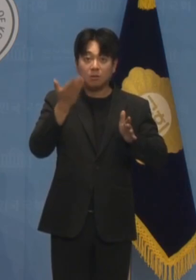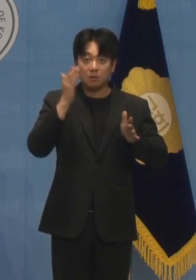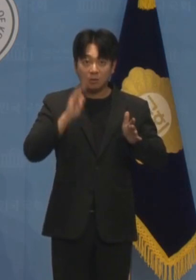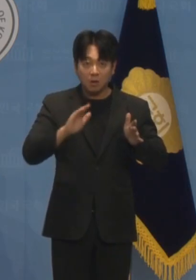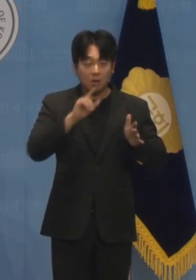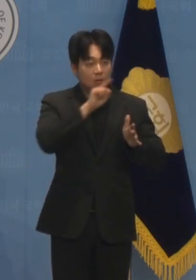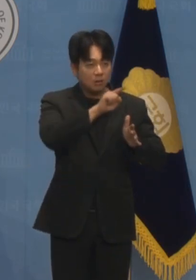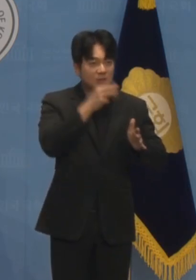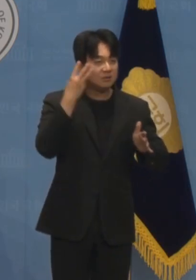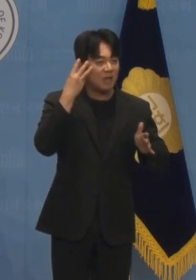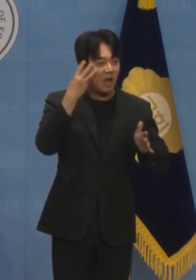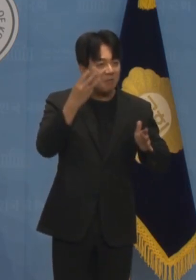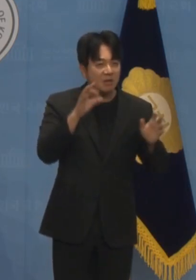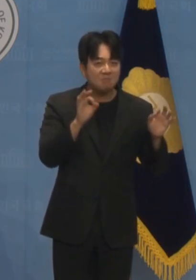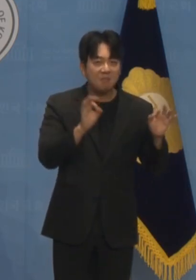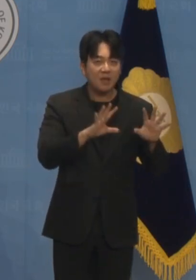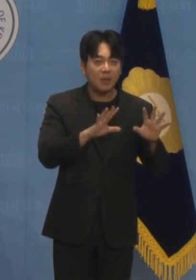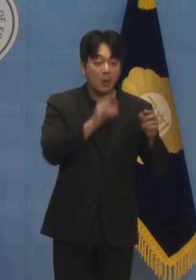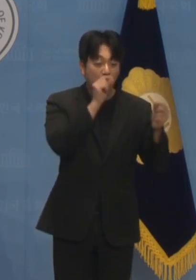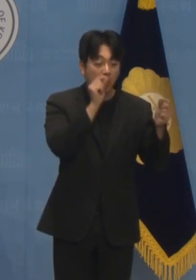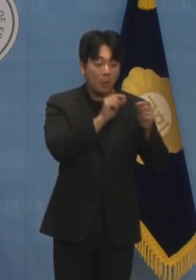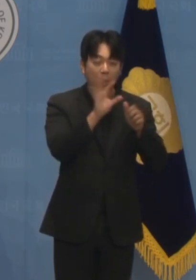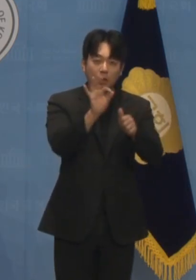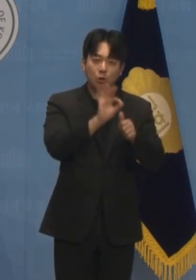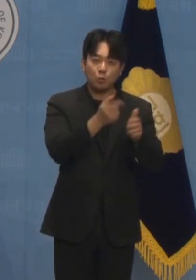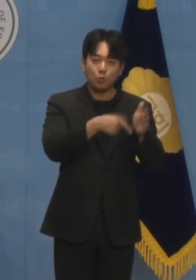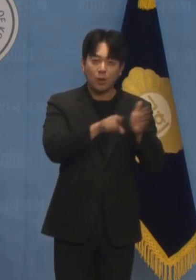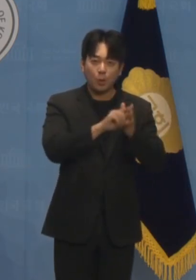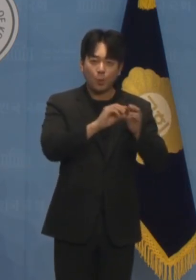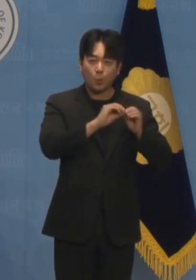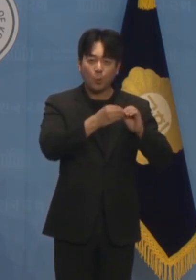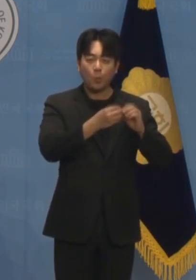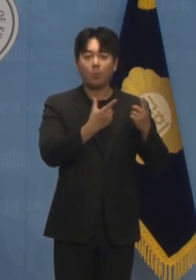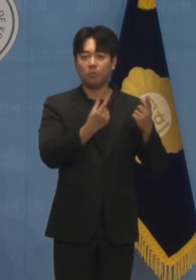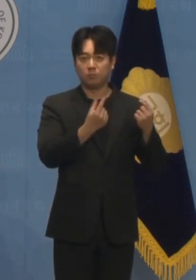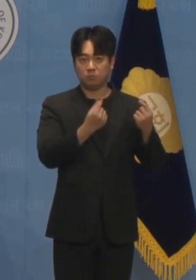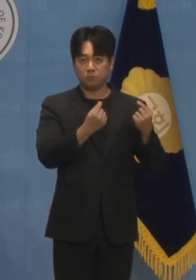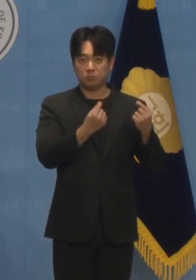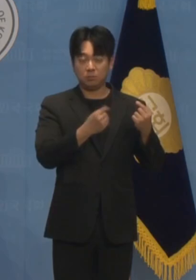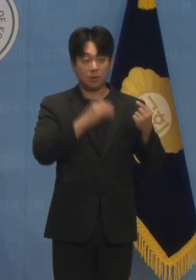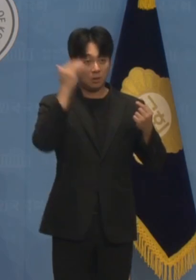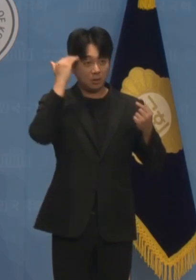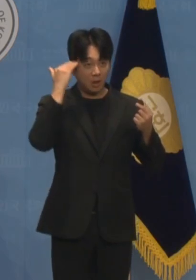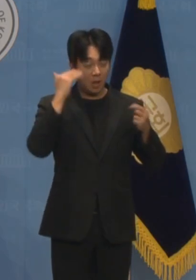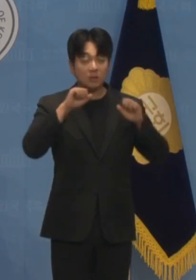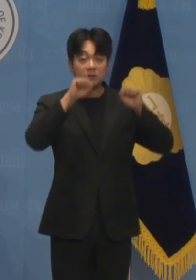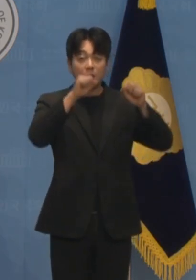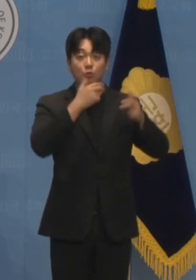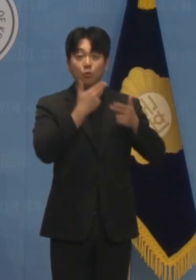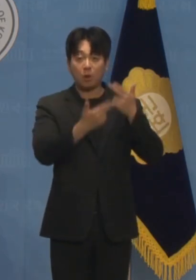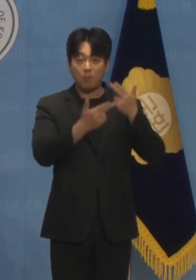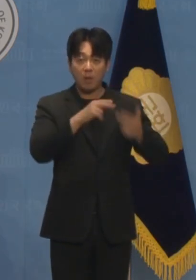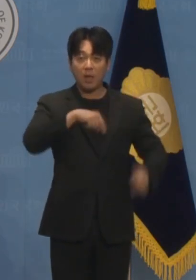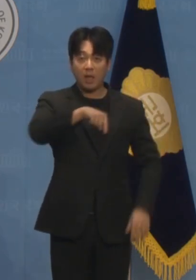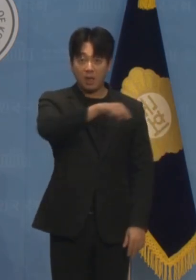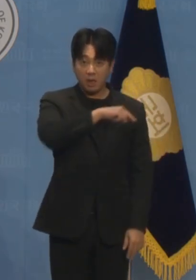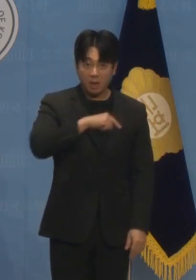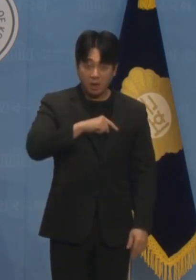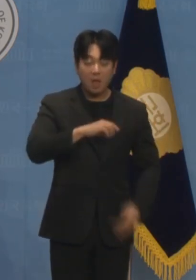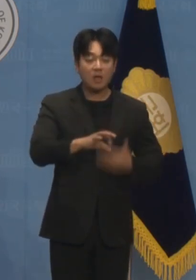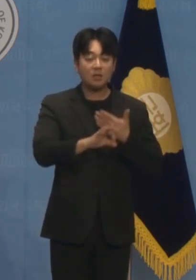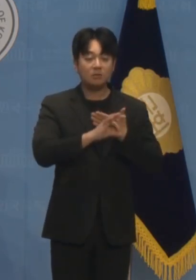위해 부당하게 꼼수를 부린 것으로 보입니다. 대한체육회의 비정규직 등 기타직